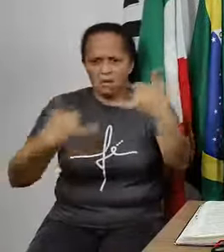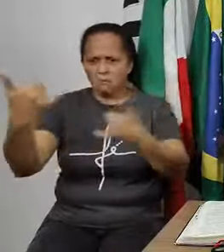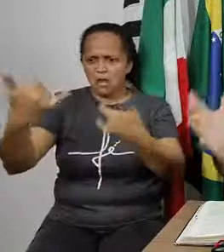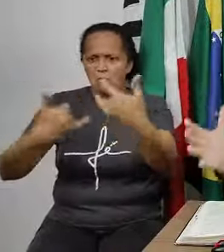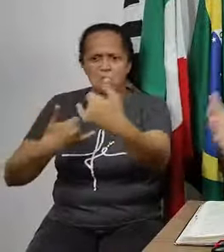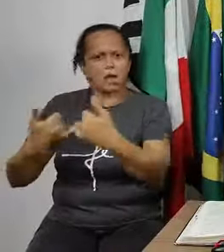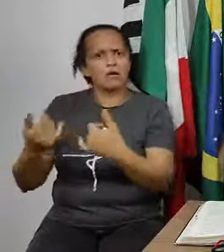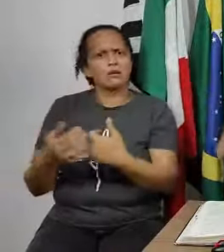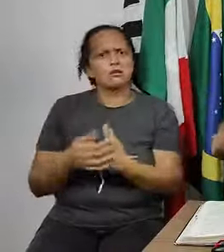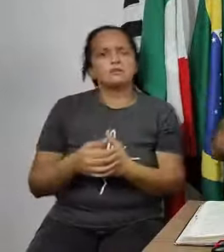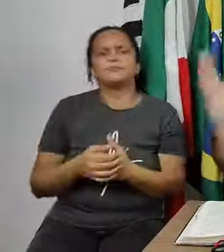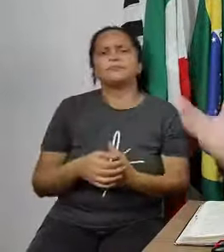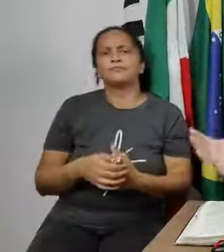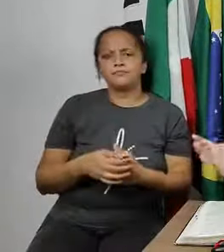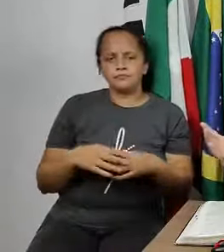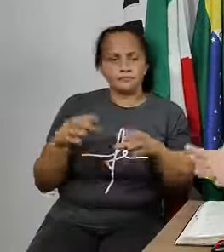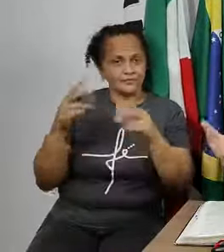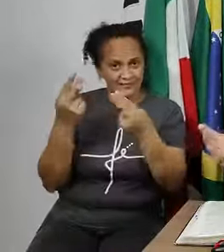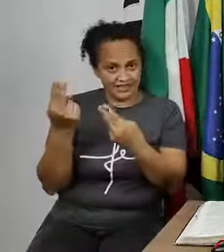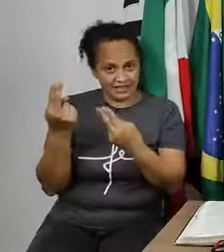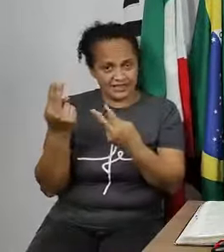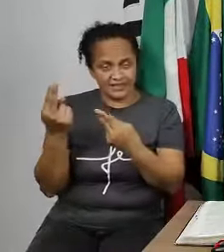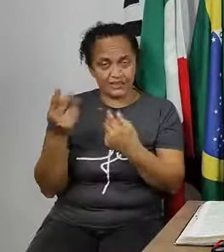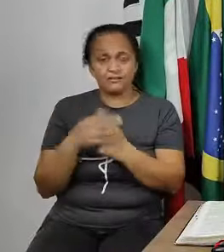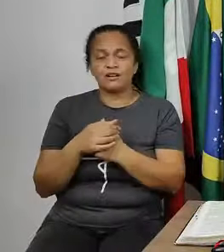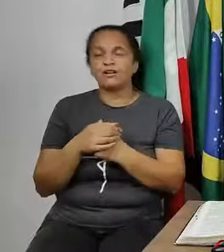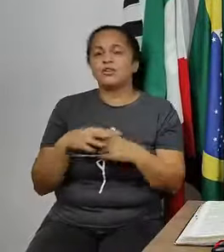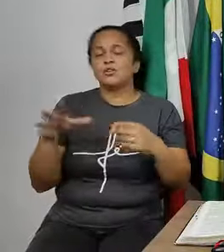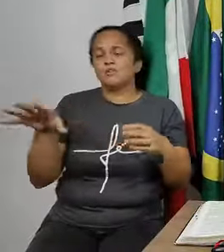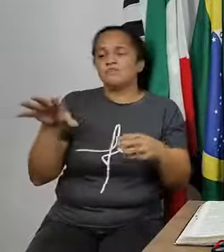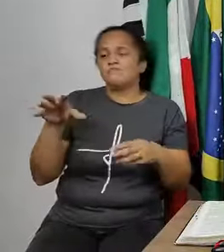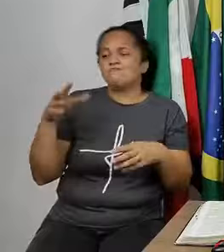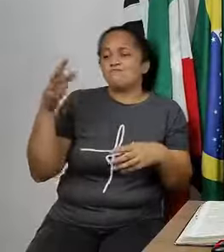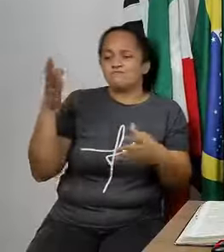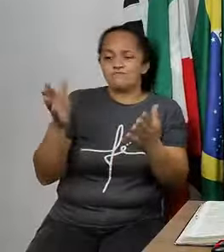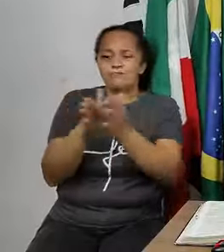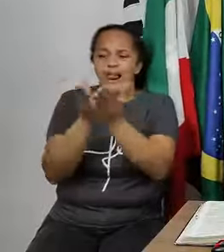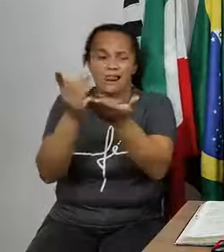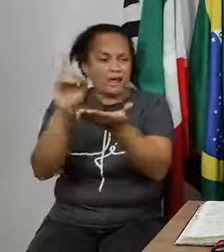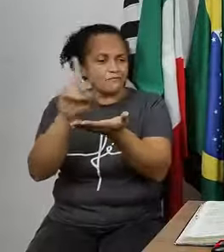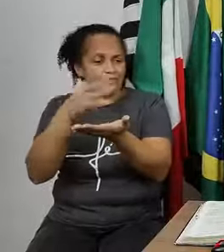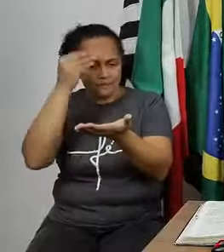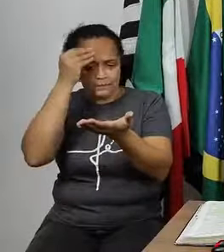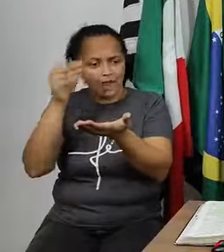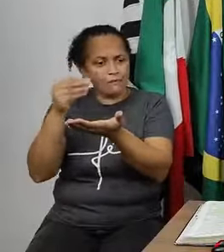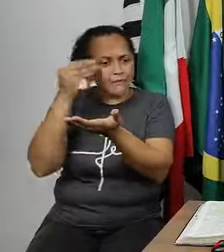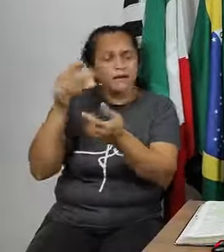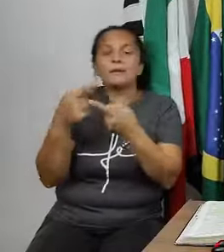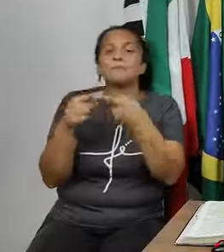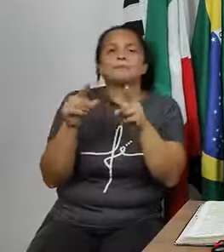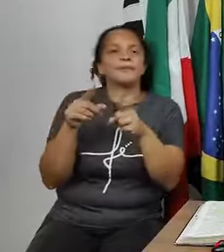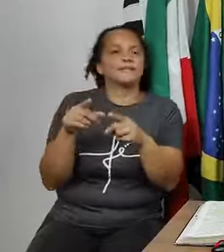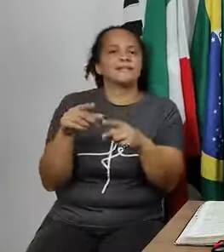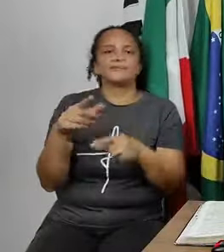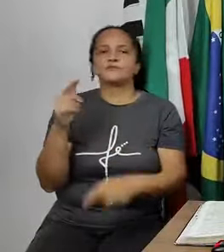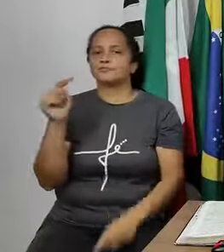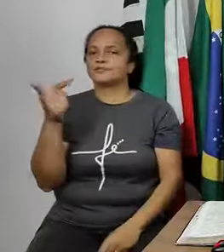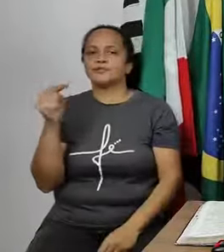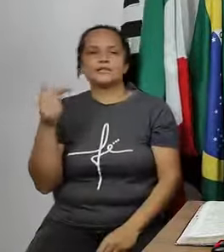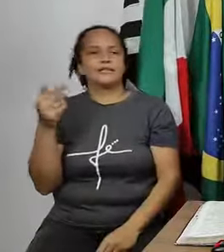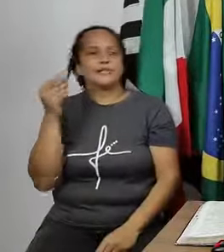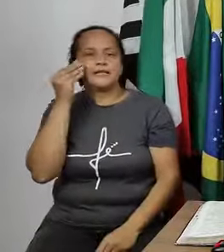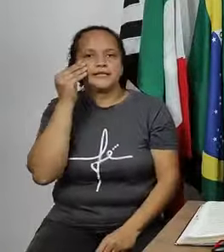e acumula muitas teorias religiosas, mas sem uma experiência viva, uma